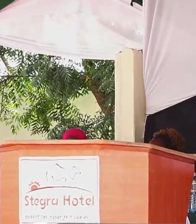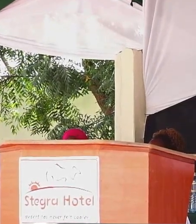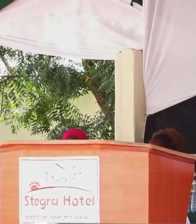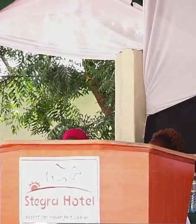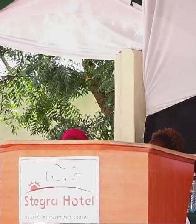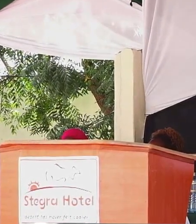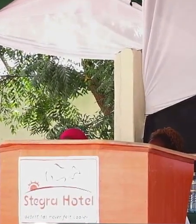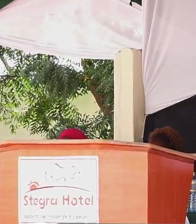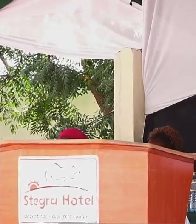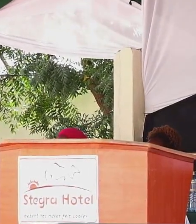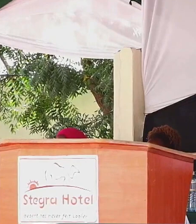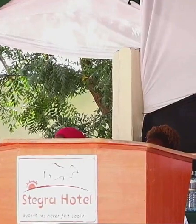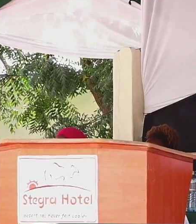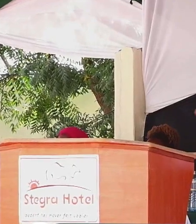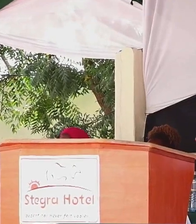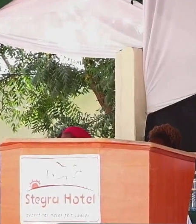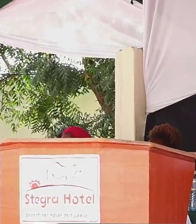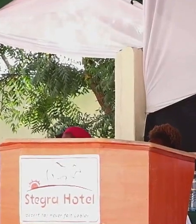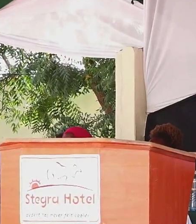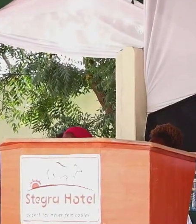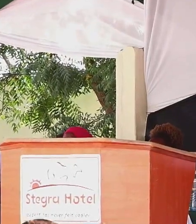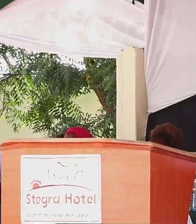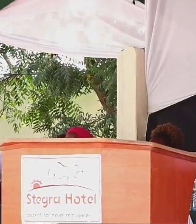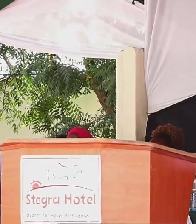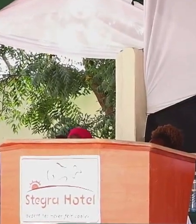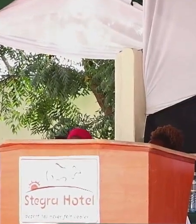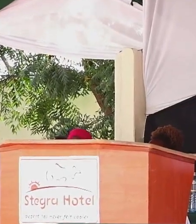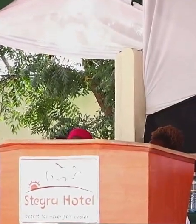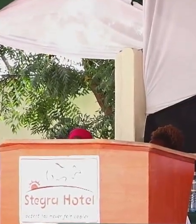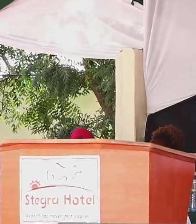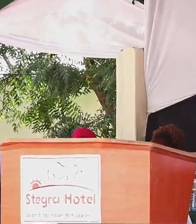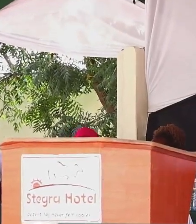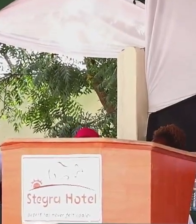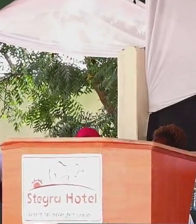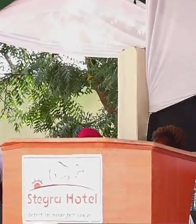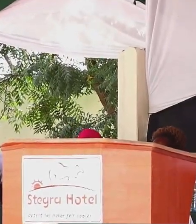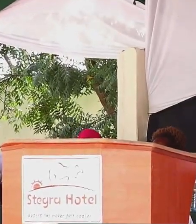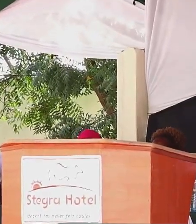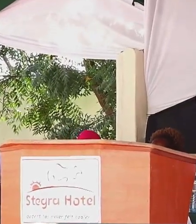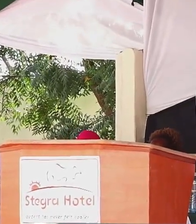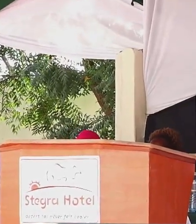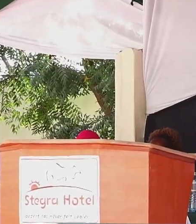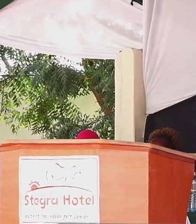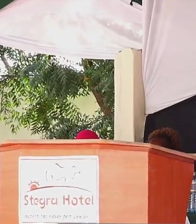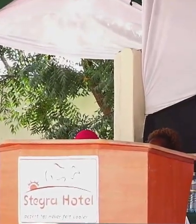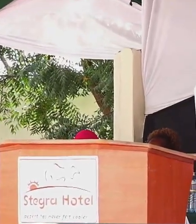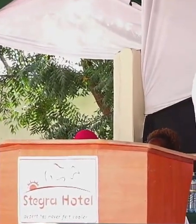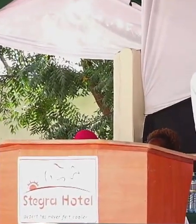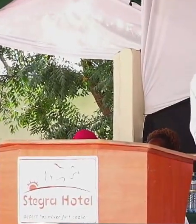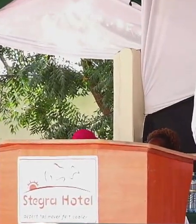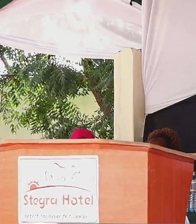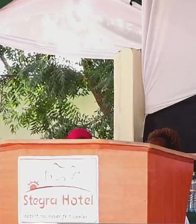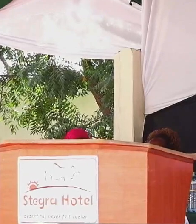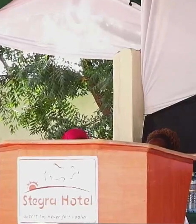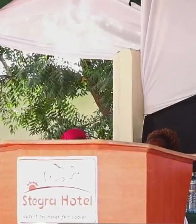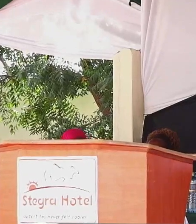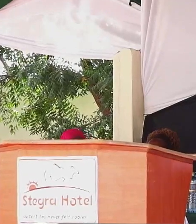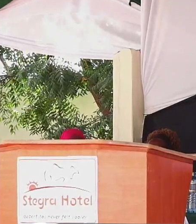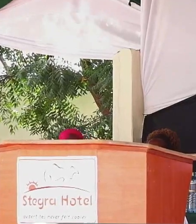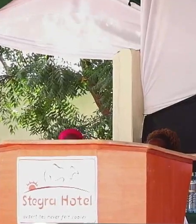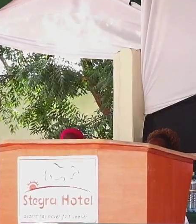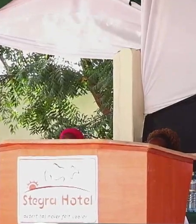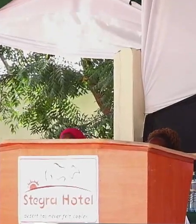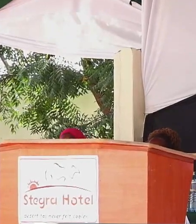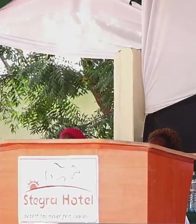ni mwanakamati ya education. Siku ya kwanza, Your Excellency, siku ya kwanza sikuwa, I was